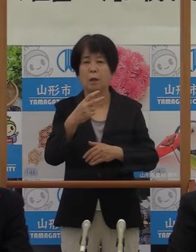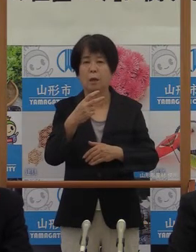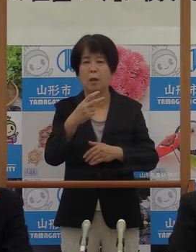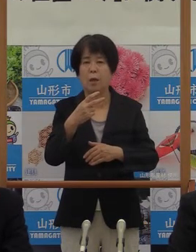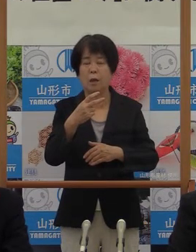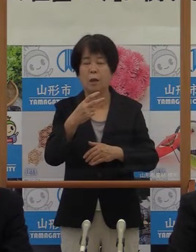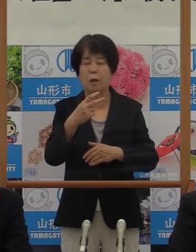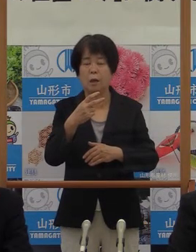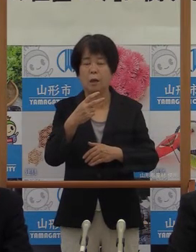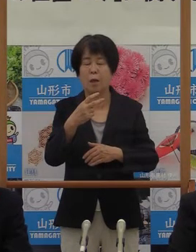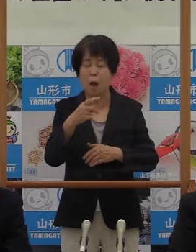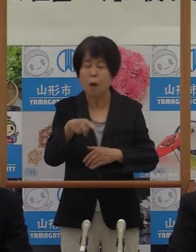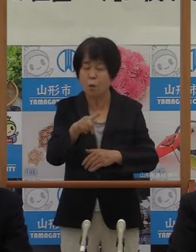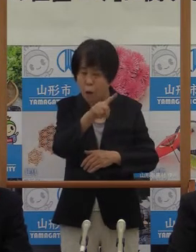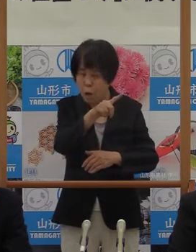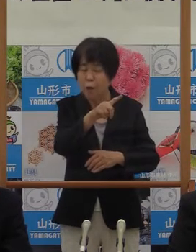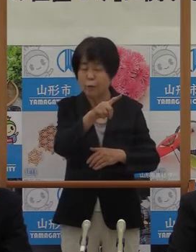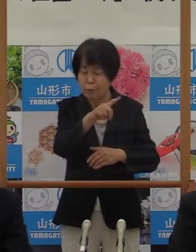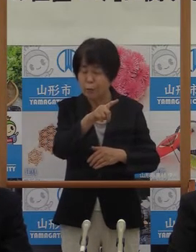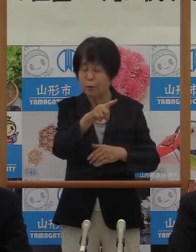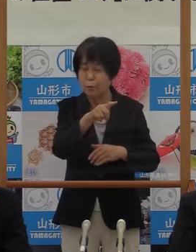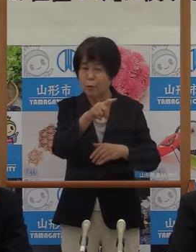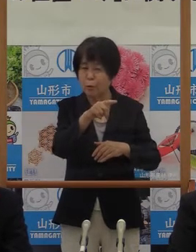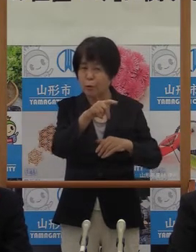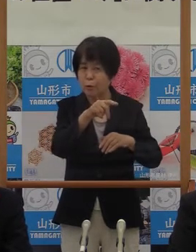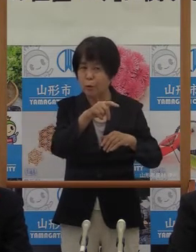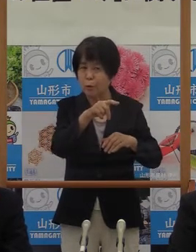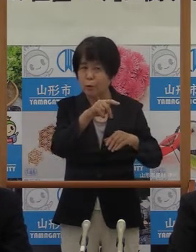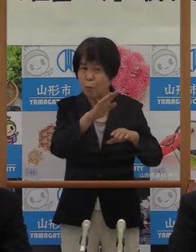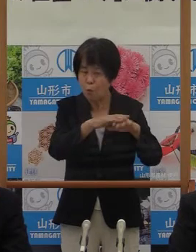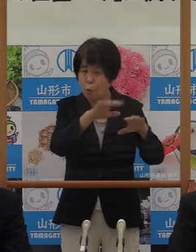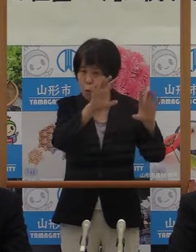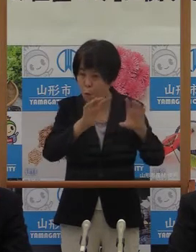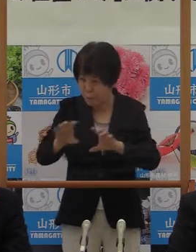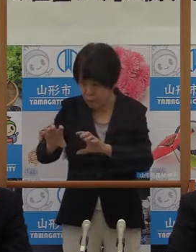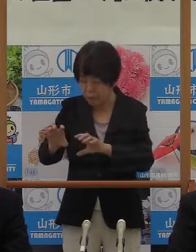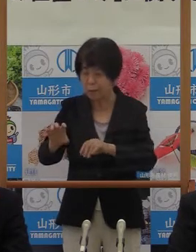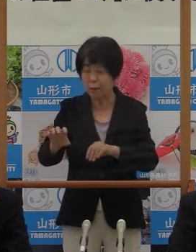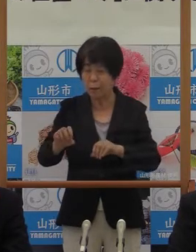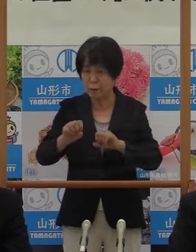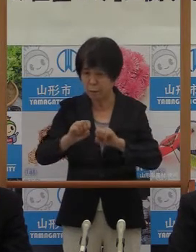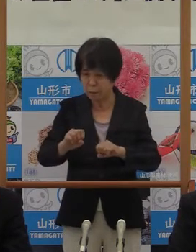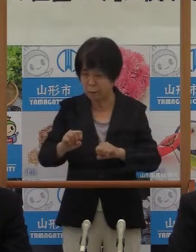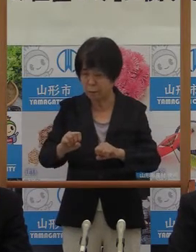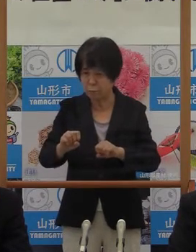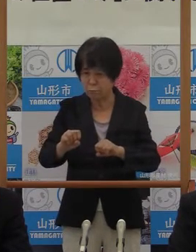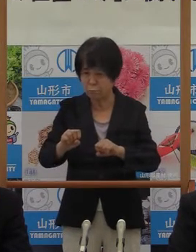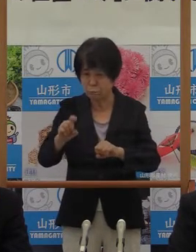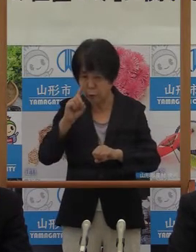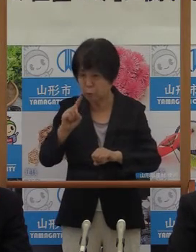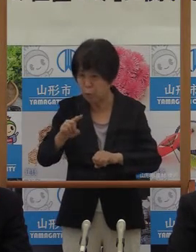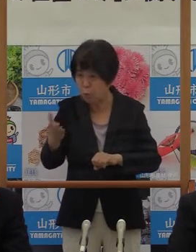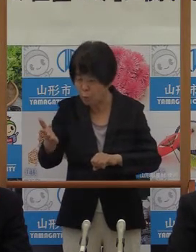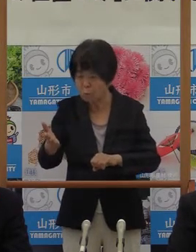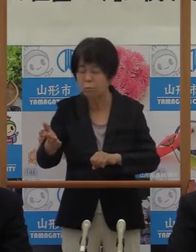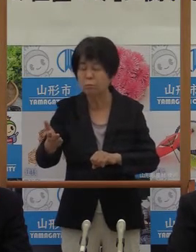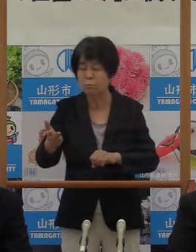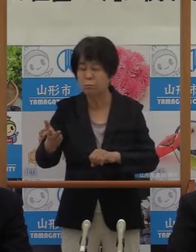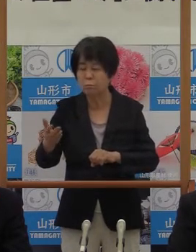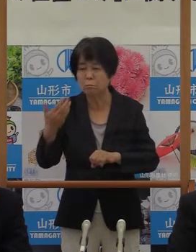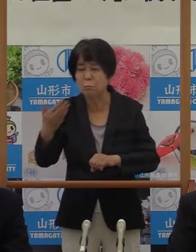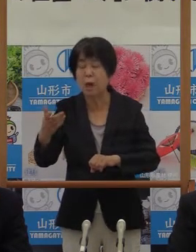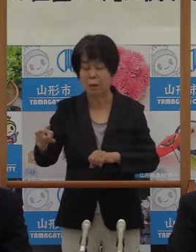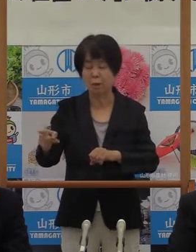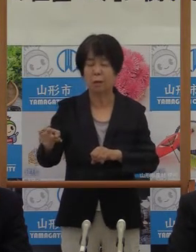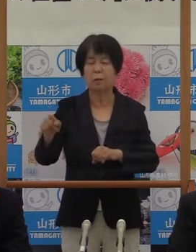こうしたことでやりませんかというかなり踏み込んだ提案はさせていただきました。しかしですね、そこでご検討いただいたん